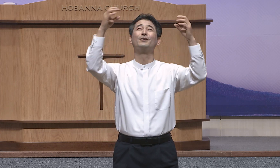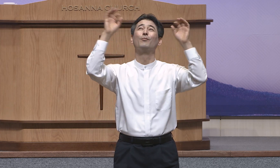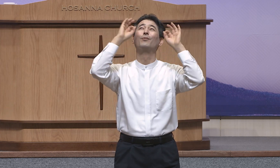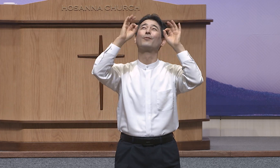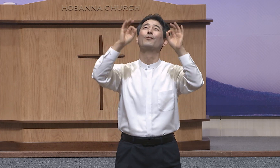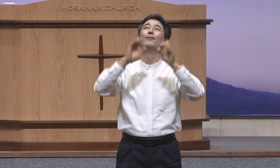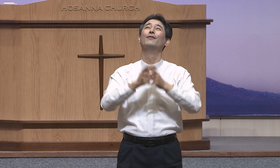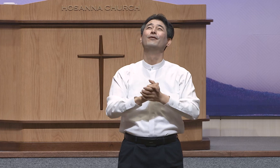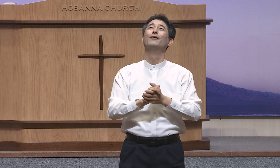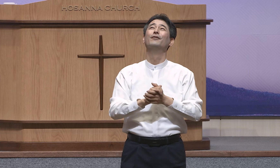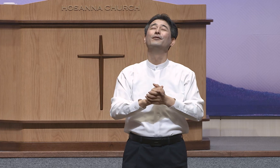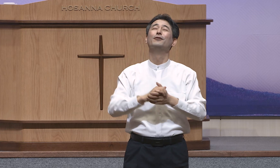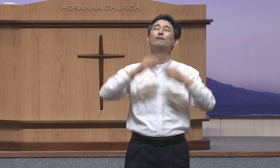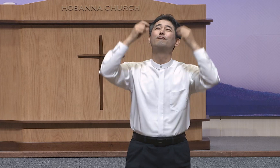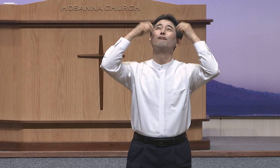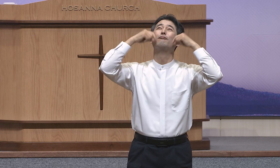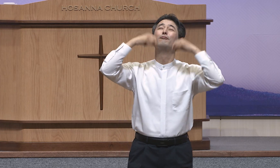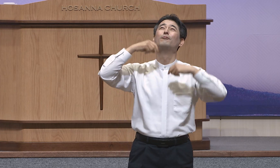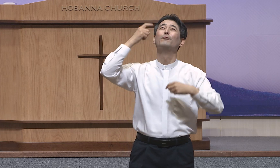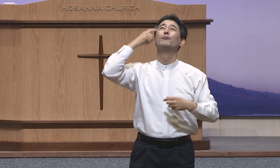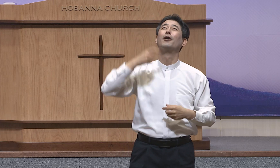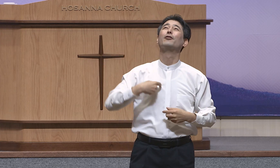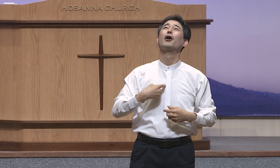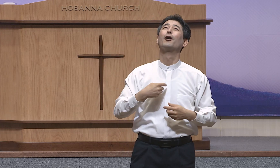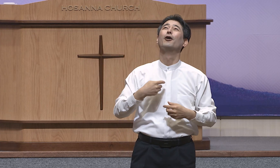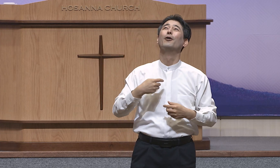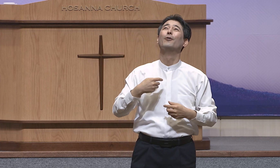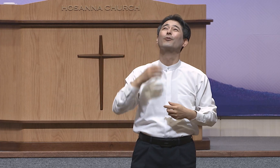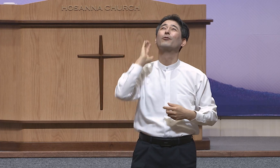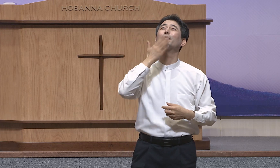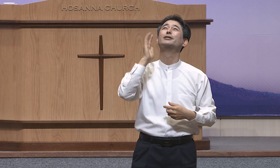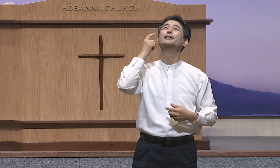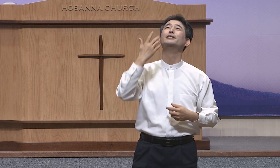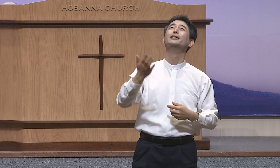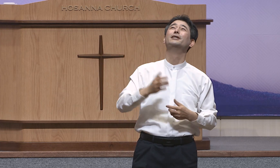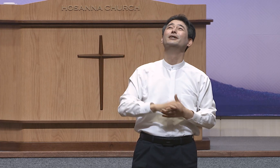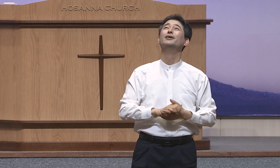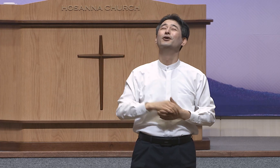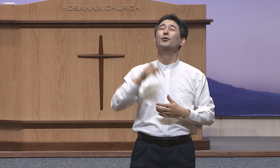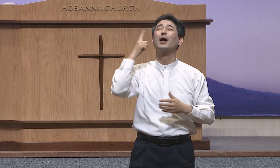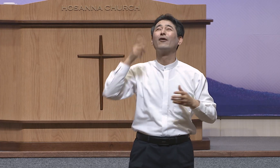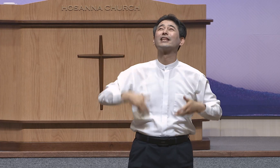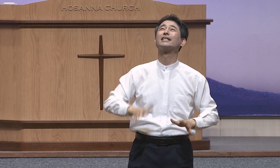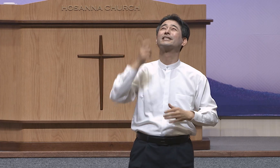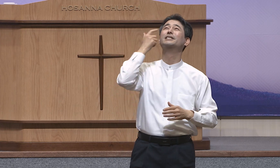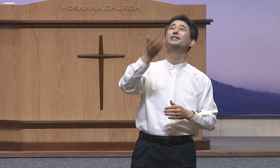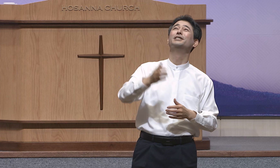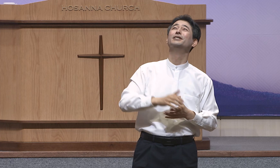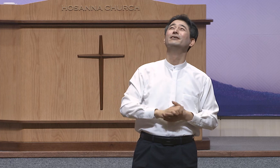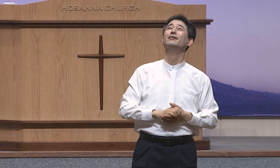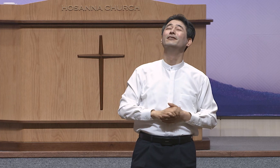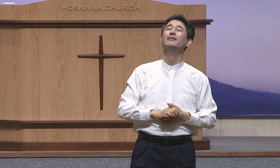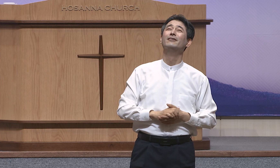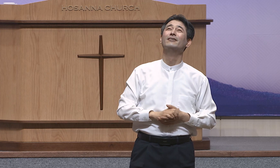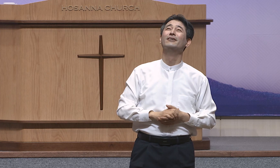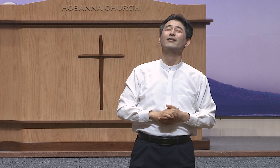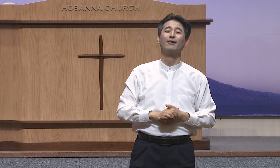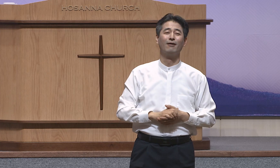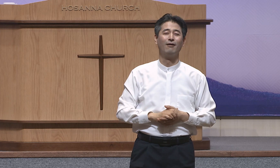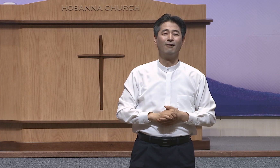어렸을 때 하늘을 본 적이 있었습니다. 하늘을 보면서, 하늘의 별을 보면서 왜 저는 못 들어요? 저는 왜